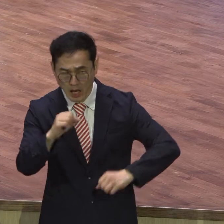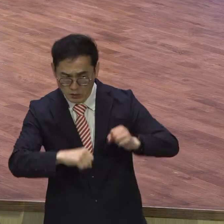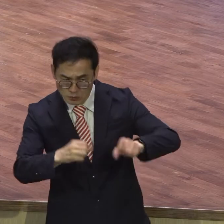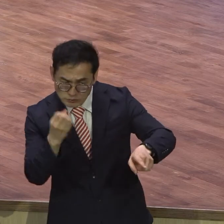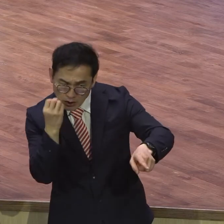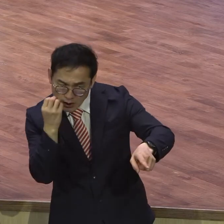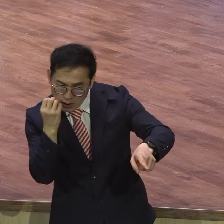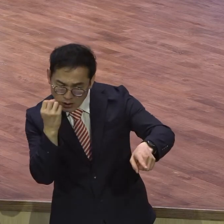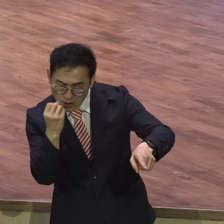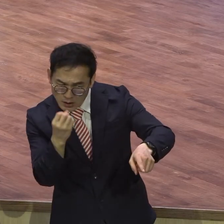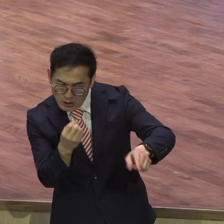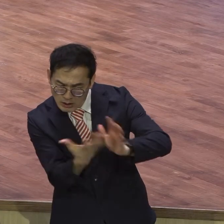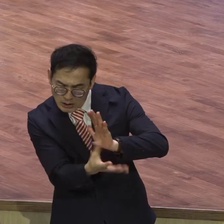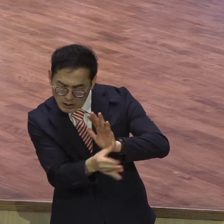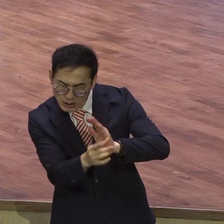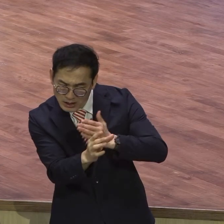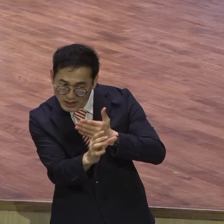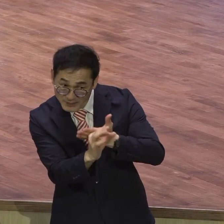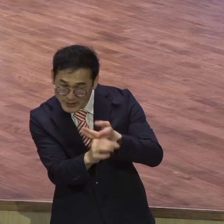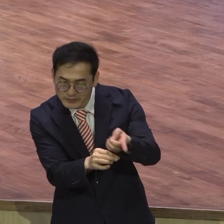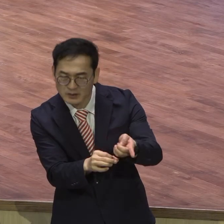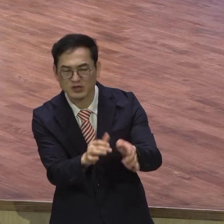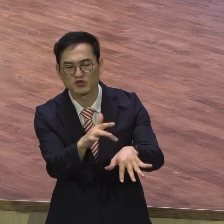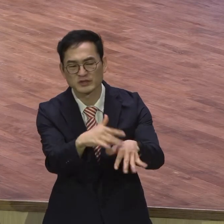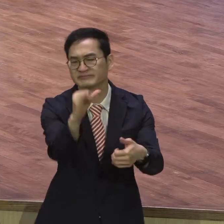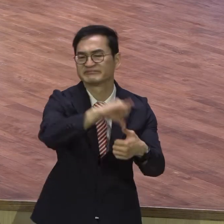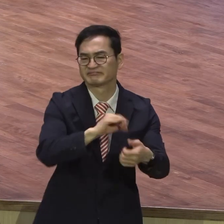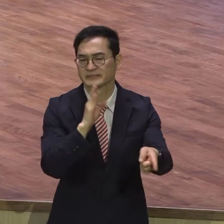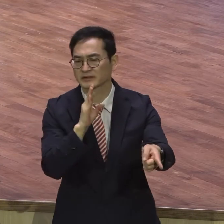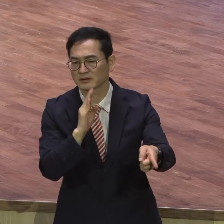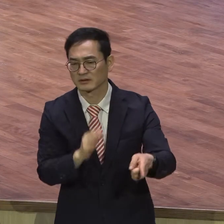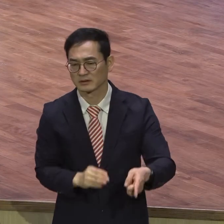귀신이 들린 거예요 귀신이 잡고 있는데 한두 마리가 아니라고